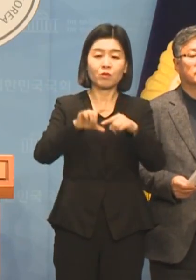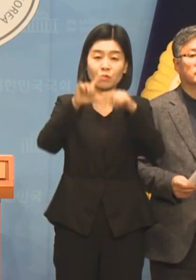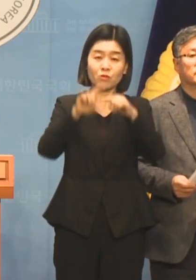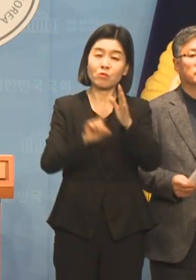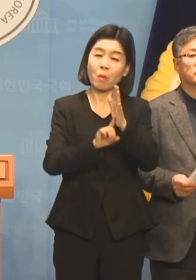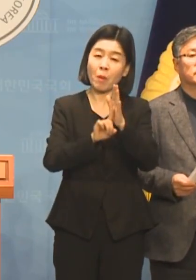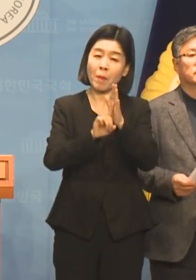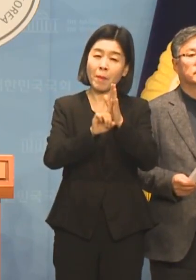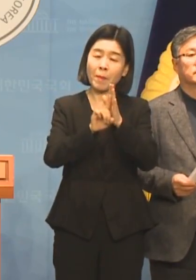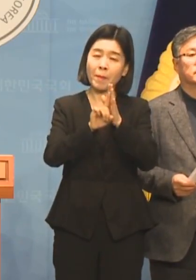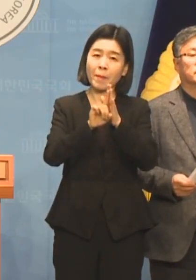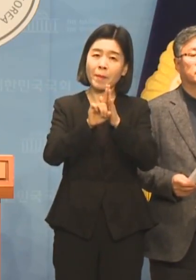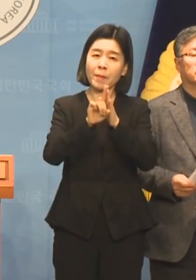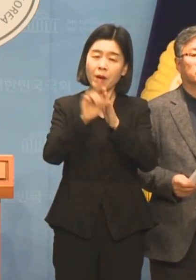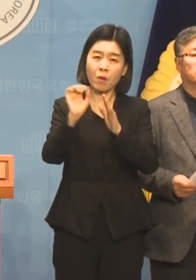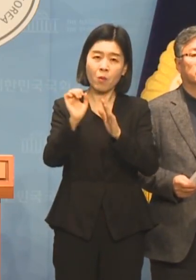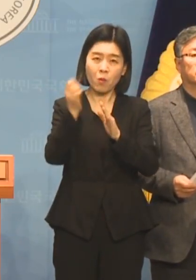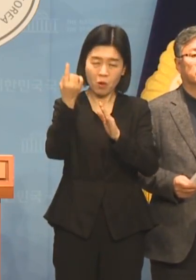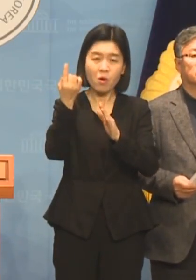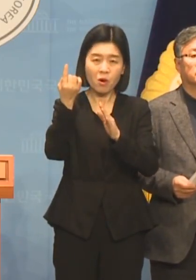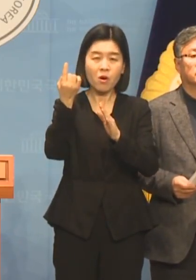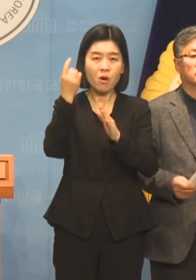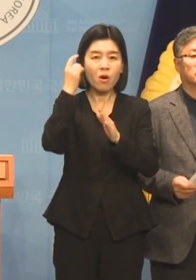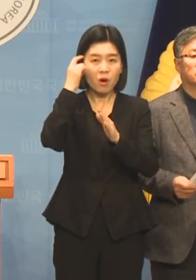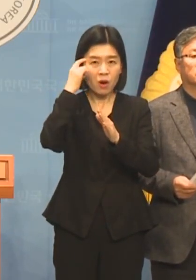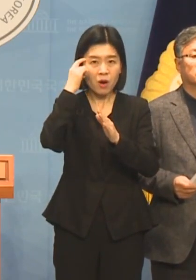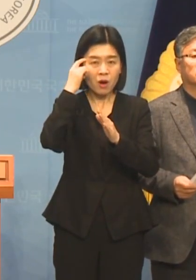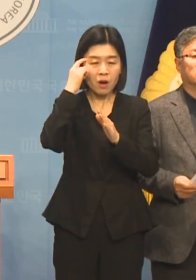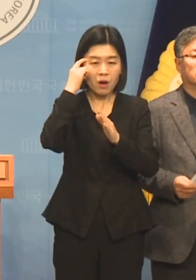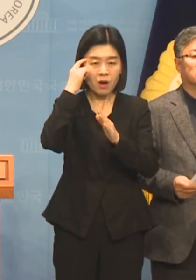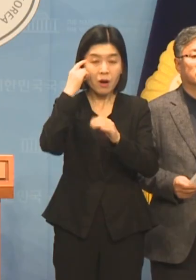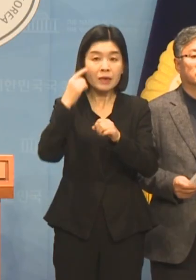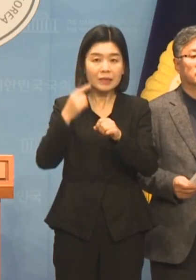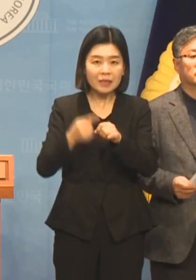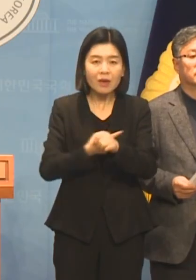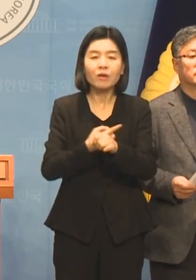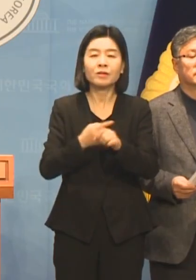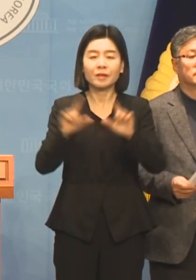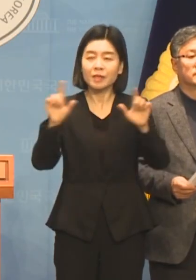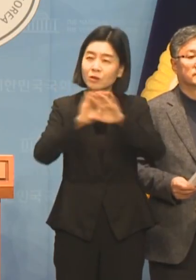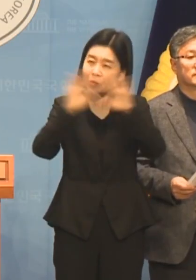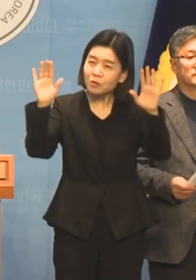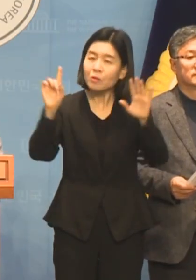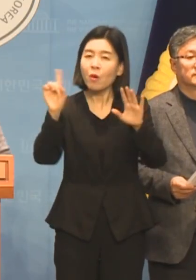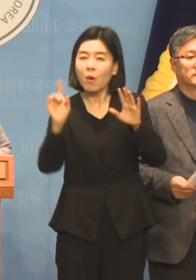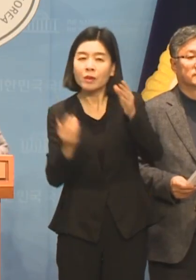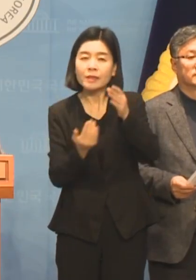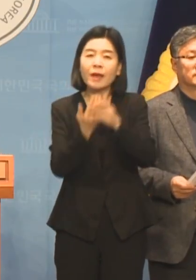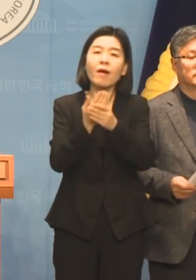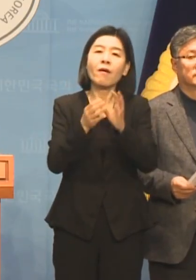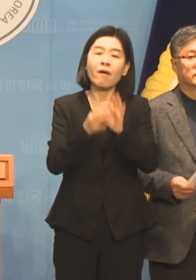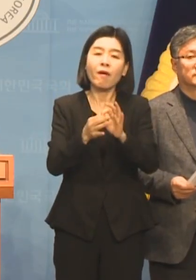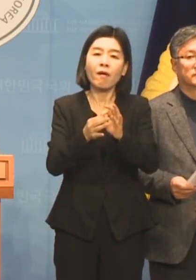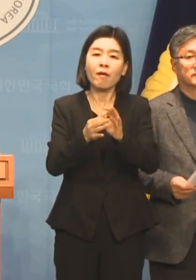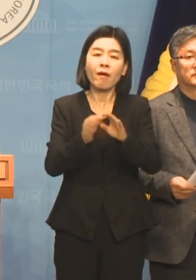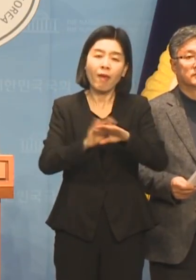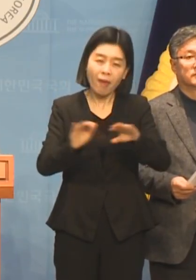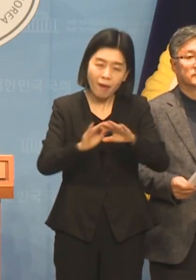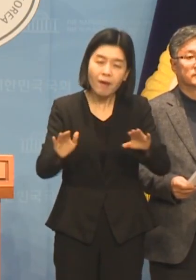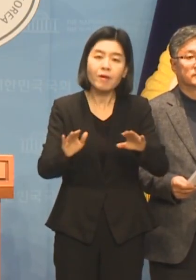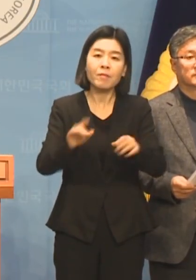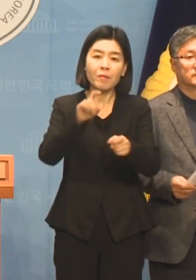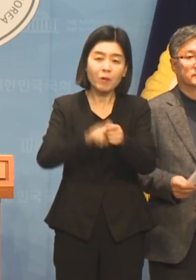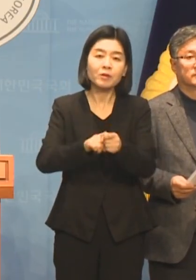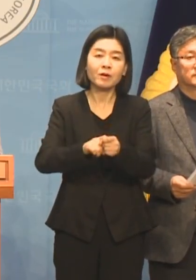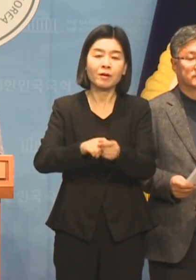되고 있습니다. 관련해서 적극적인 기후재난 대응을 촉구하기 위한 기자회견을 준비했습니다. 기자회견에